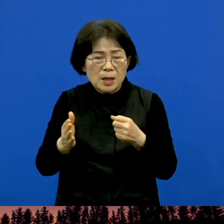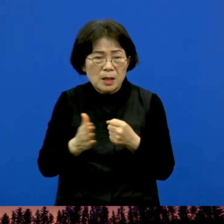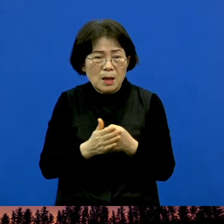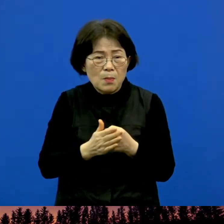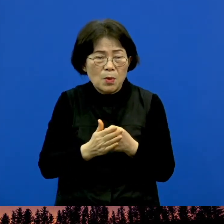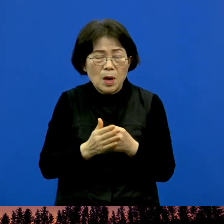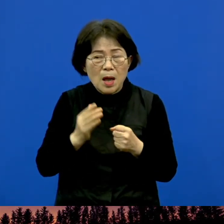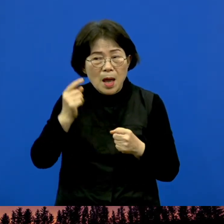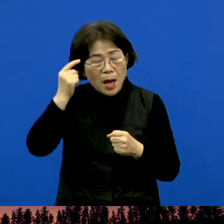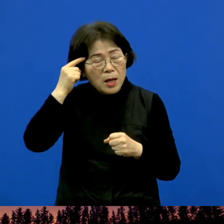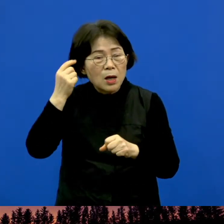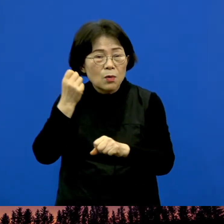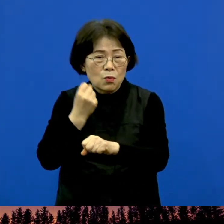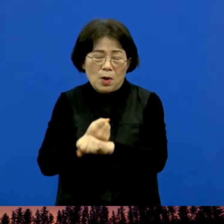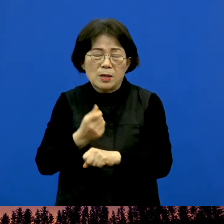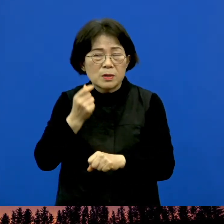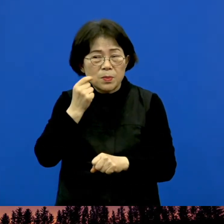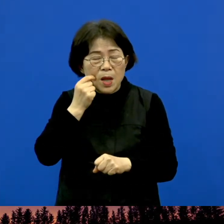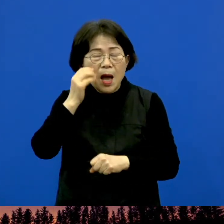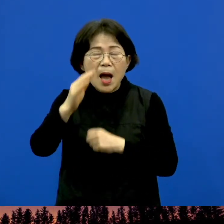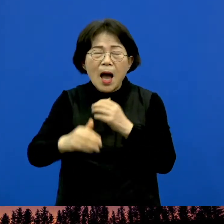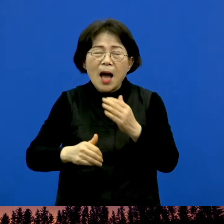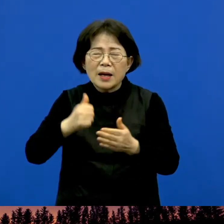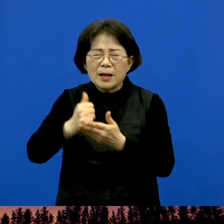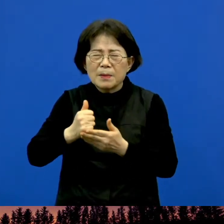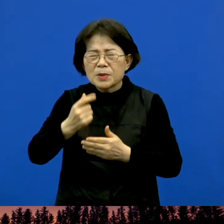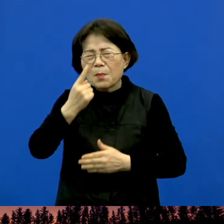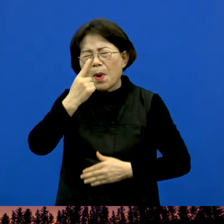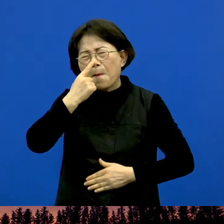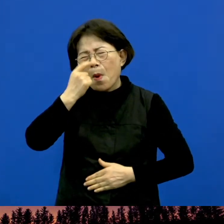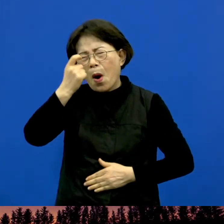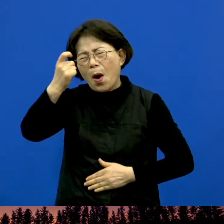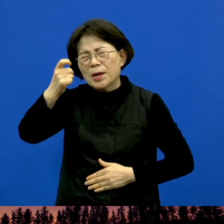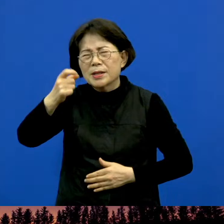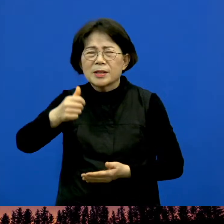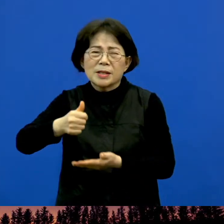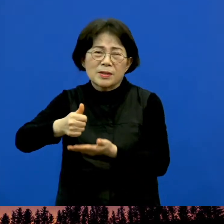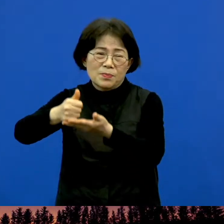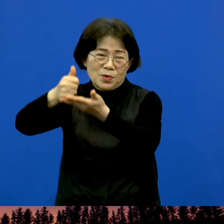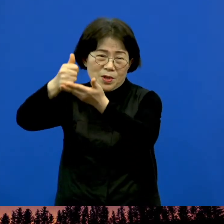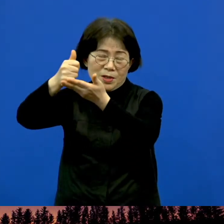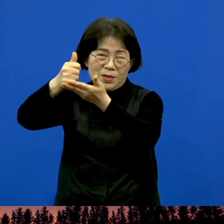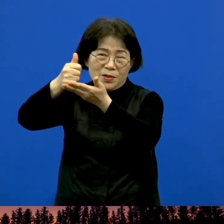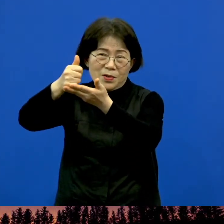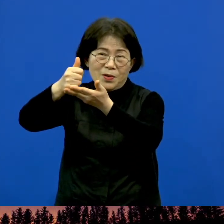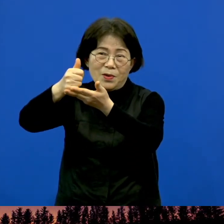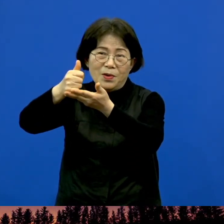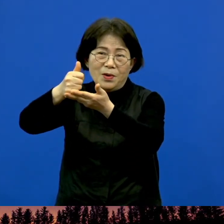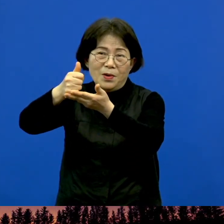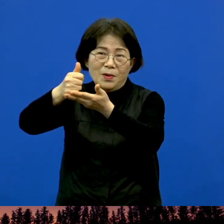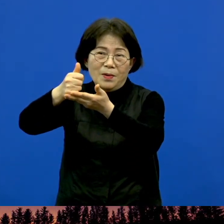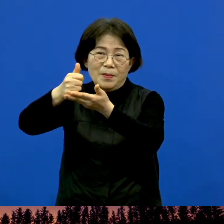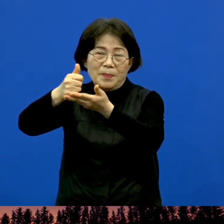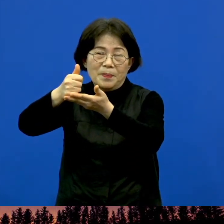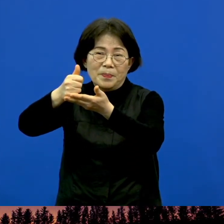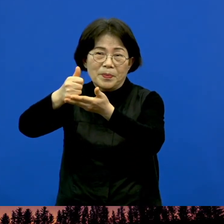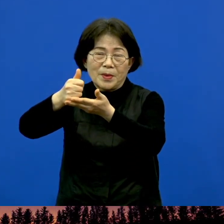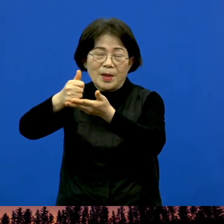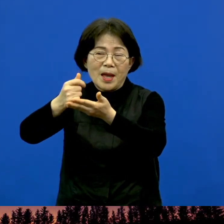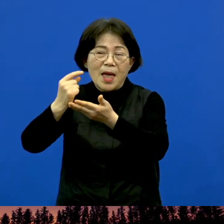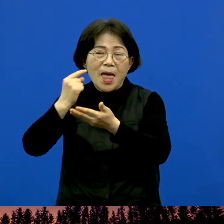그래서 하나님은 진짜 멋진 아티스트일 뿐만 아니라 최고의 수준의